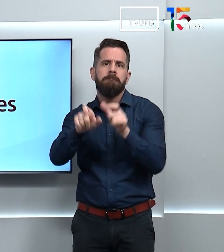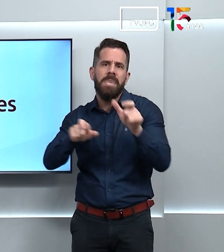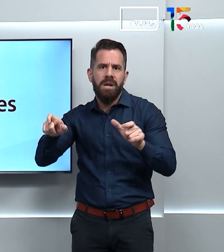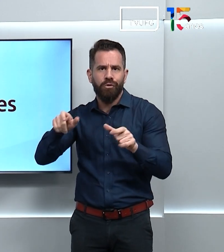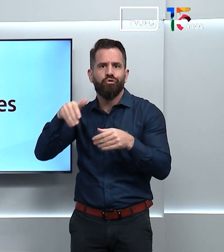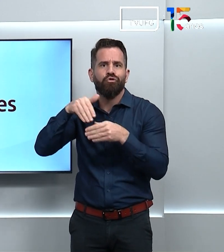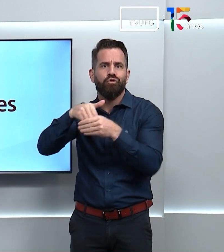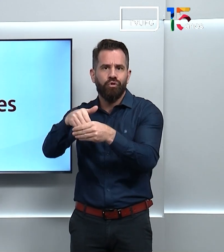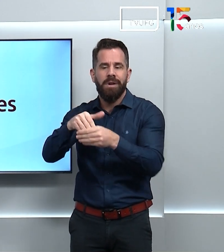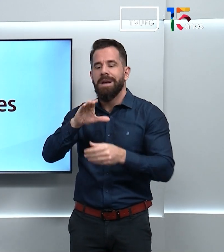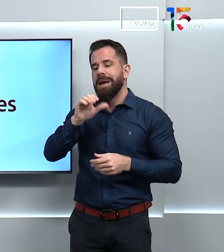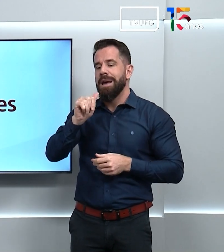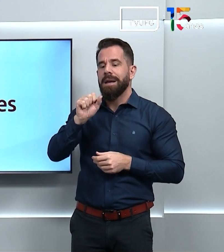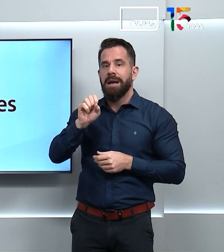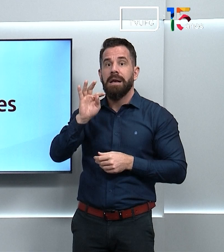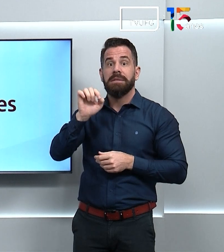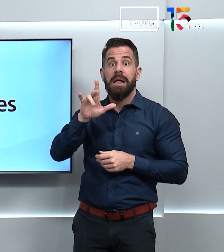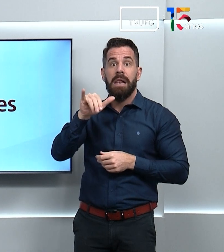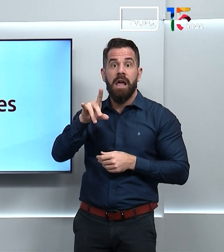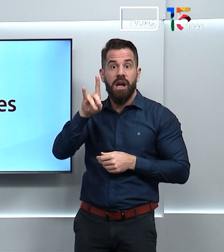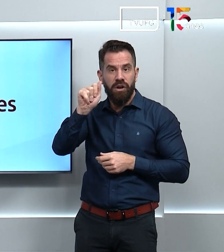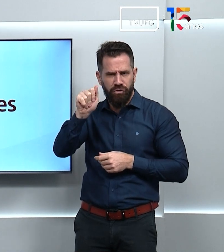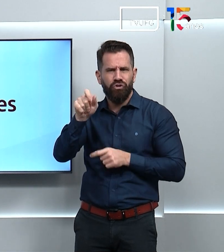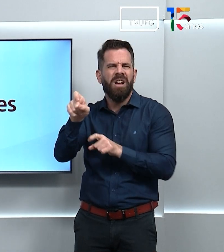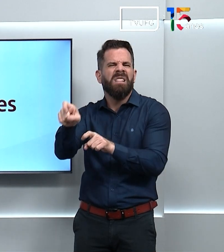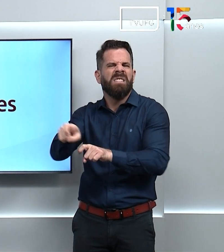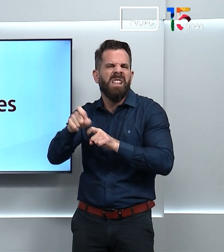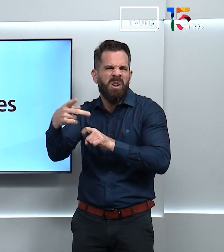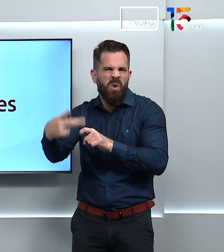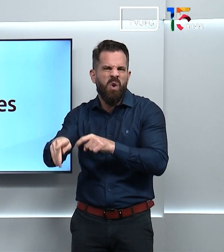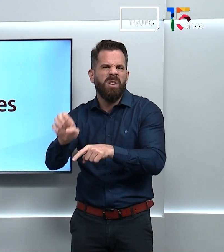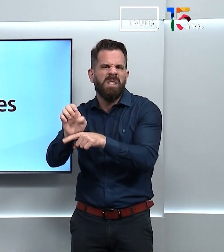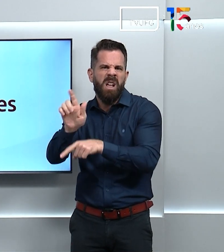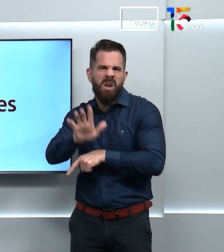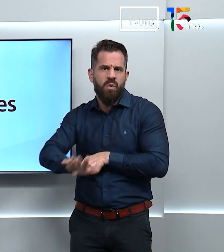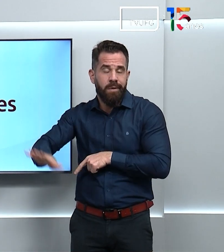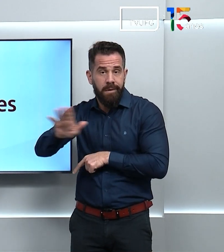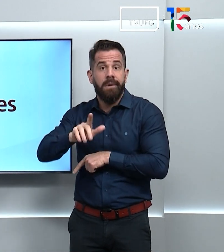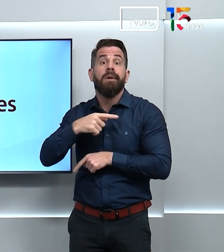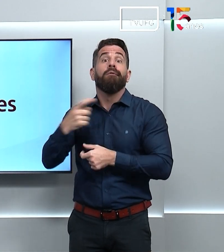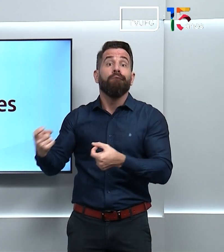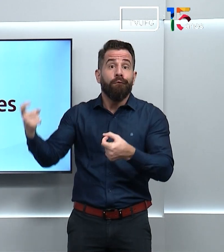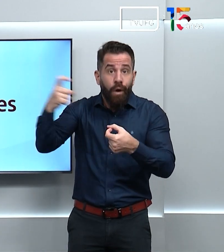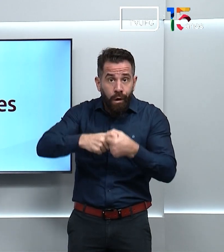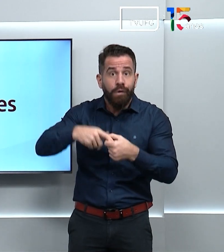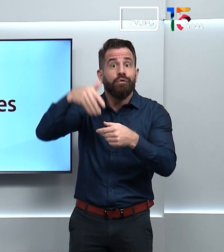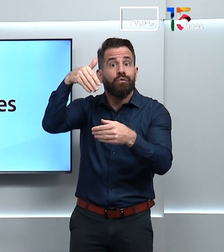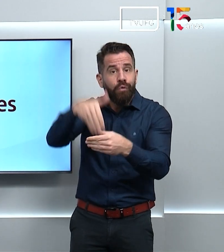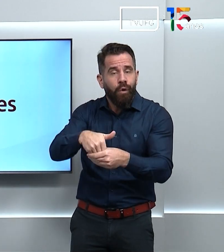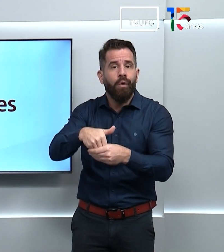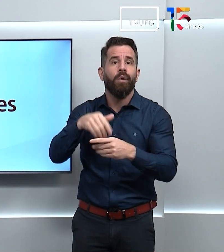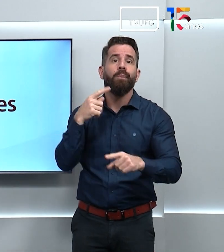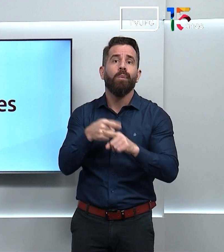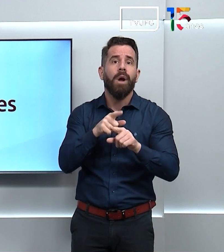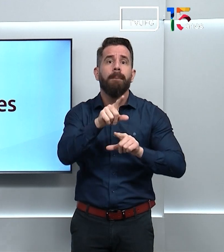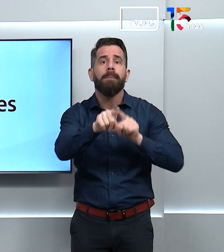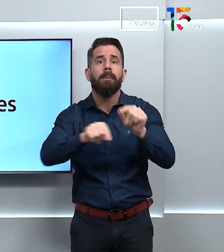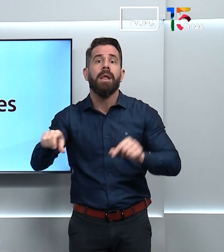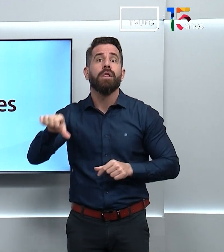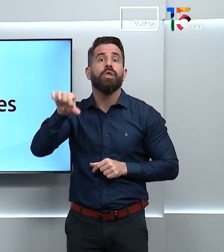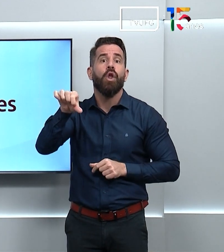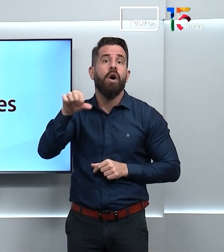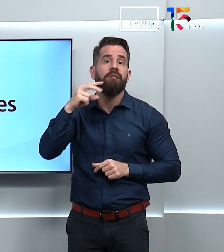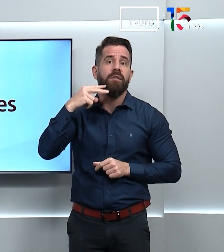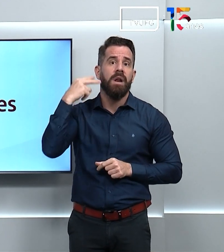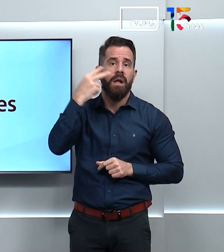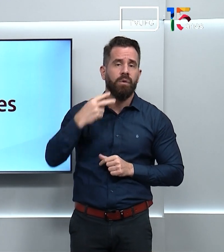do estado, terão que voltar às urnas para escolher mais 9 vereadores. Bom, os eleitos desse novo pleito